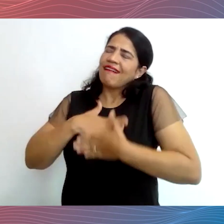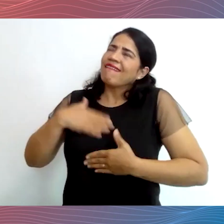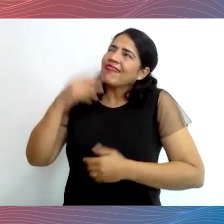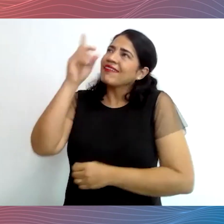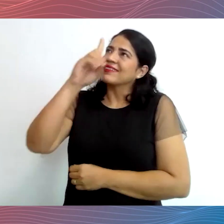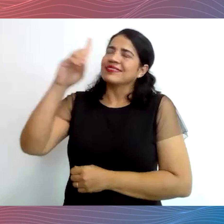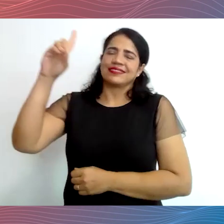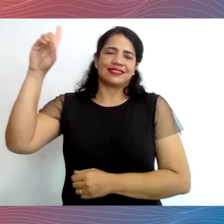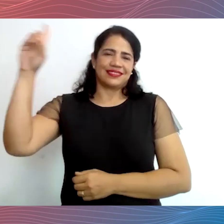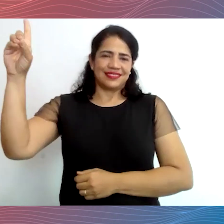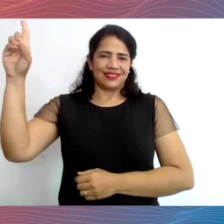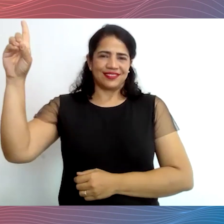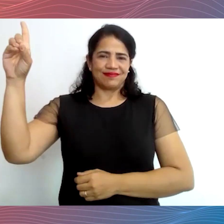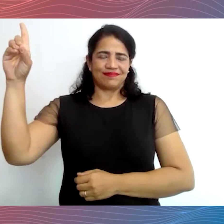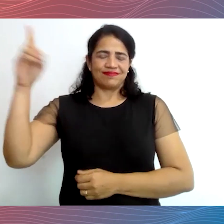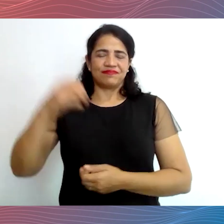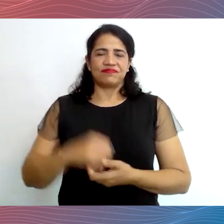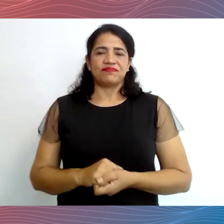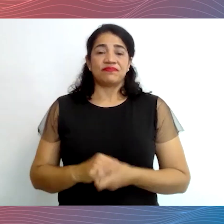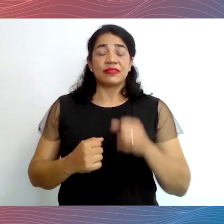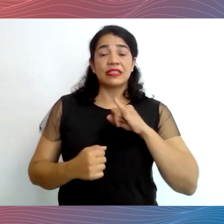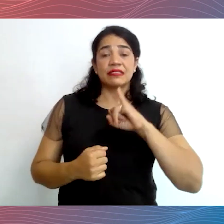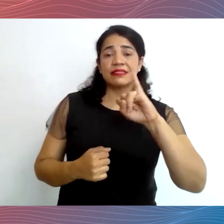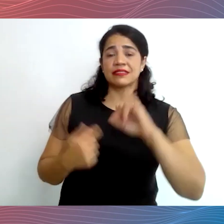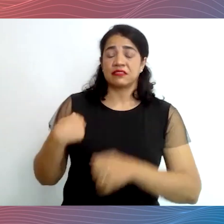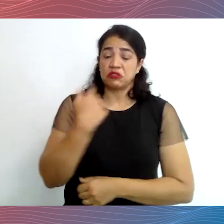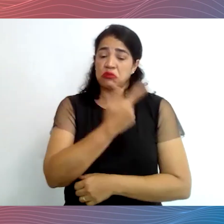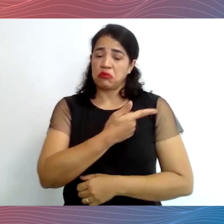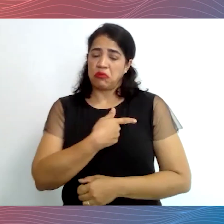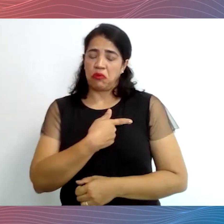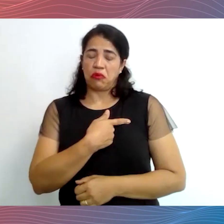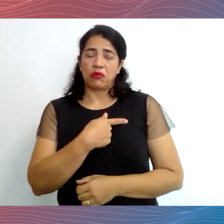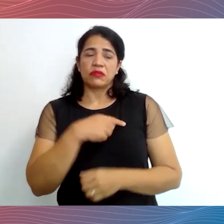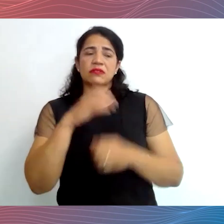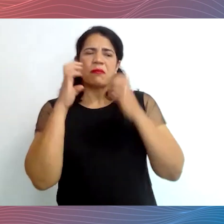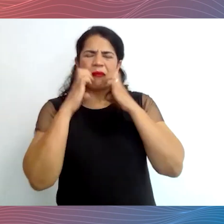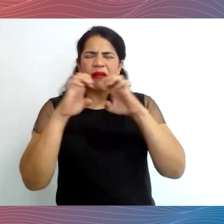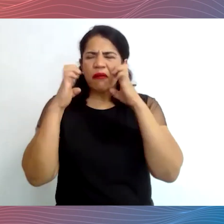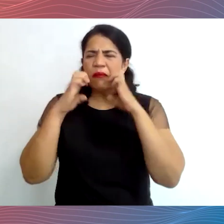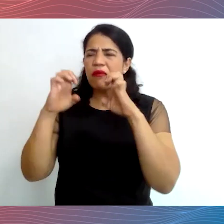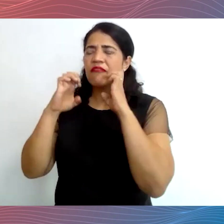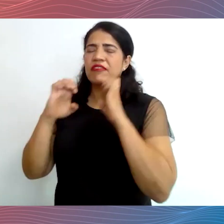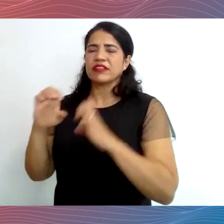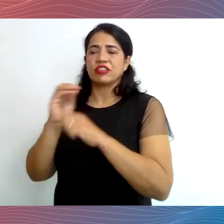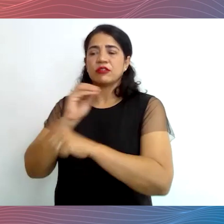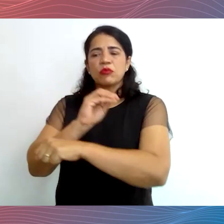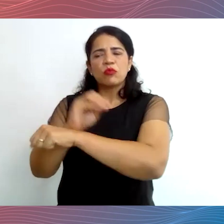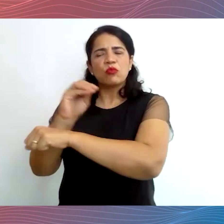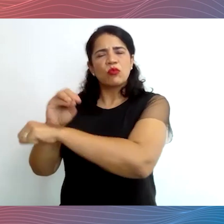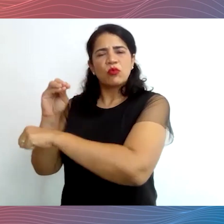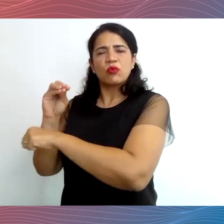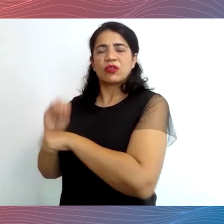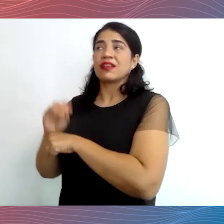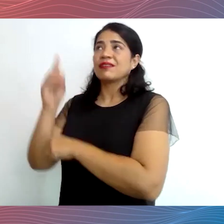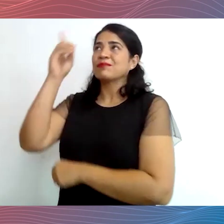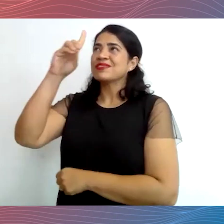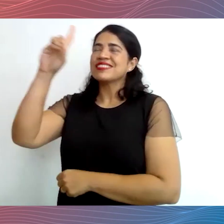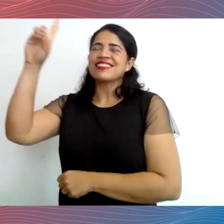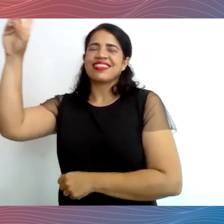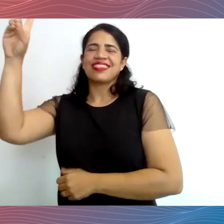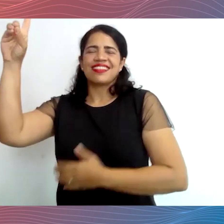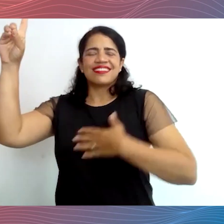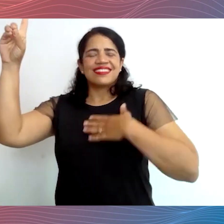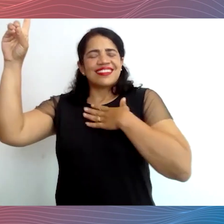agrada. Ele cheira aquele aroma suave, né? E no fim, irmão, a graça nos leva a Deus até Deus que é